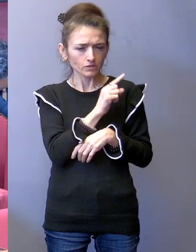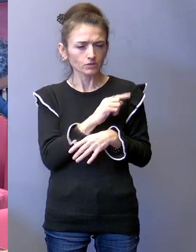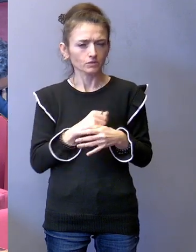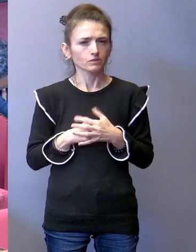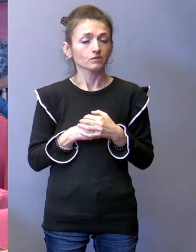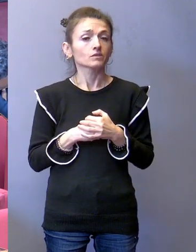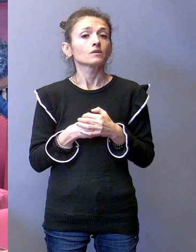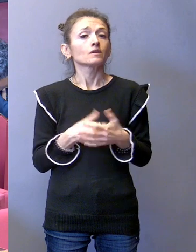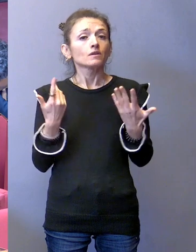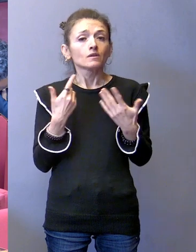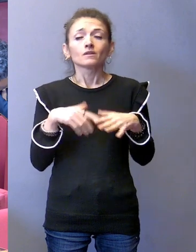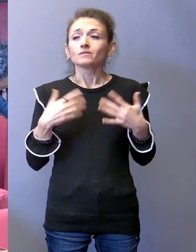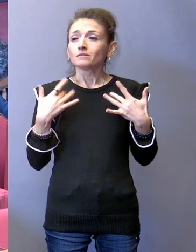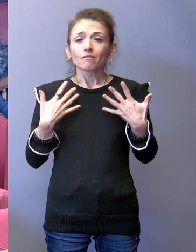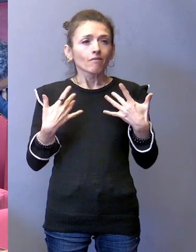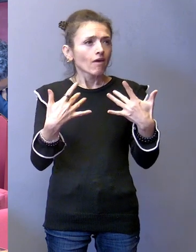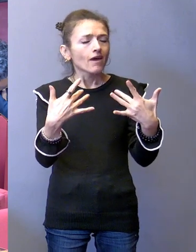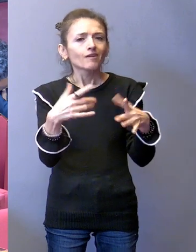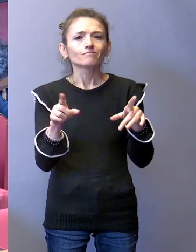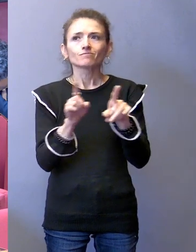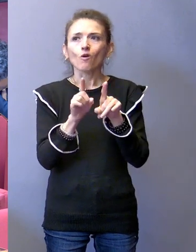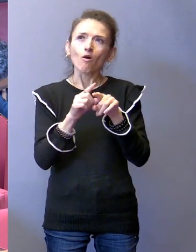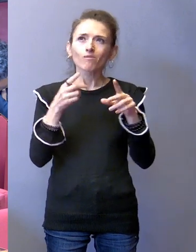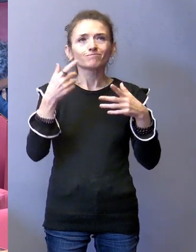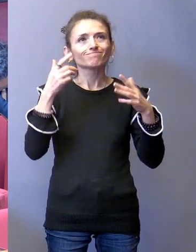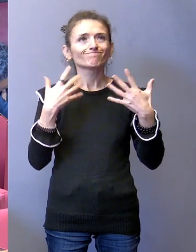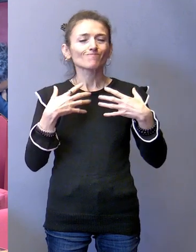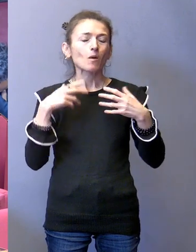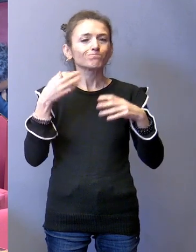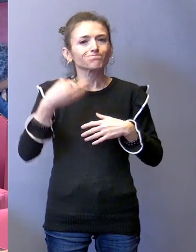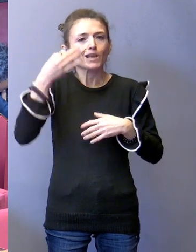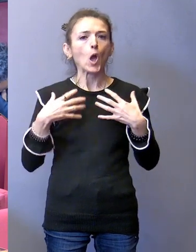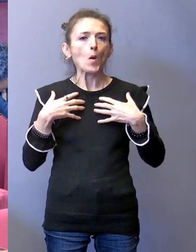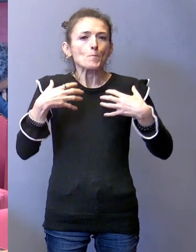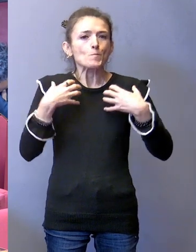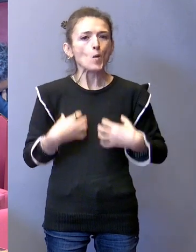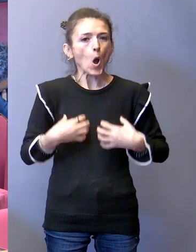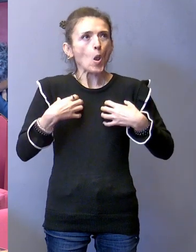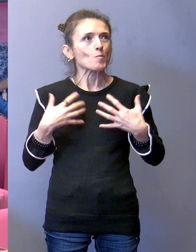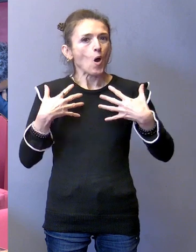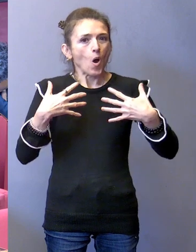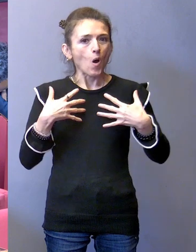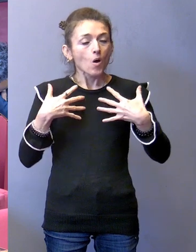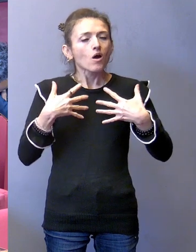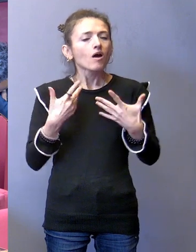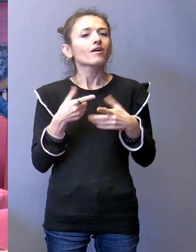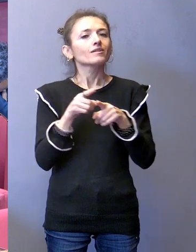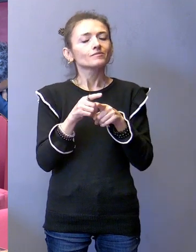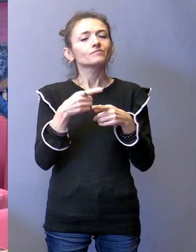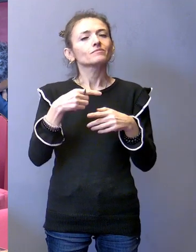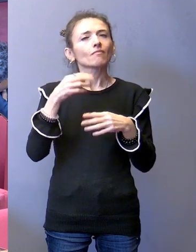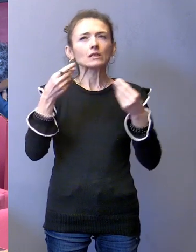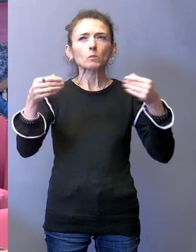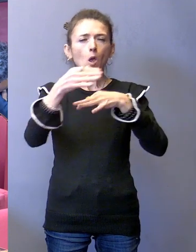tenuto conto che gli spazi verdi sono veri e propri polmoni per i nostri ambienti cittadini in grado di dimezzare la concentrazione di pm10